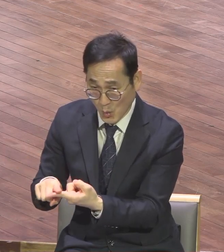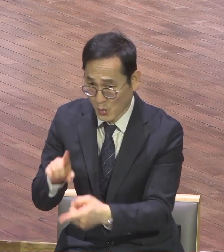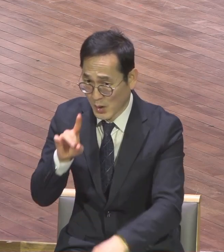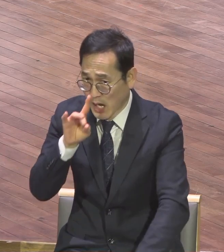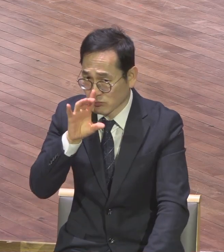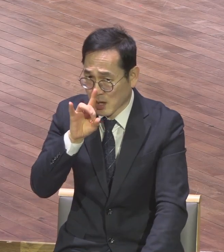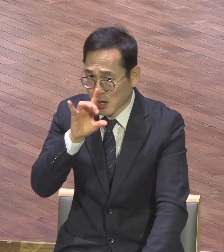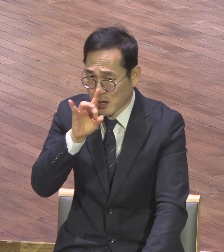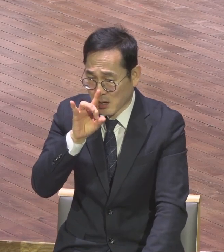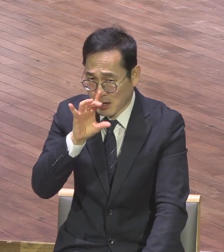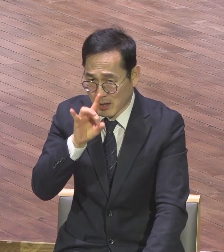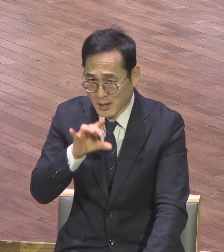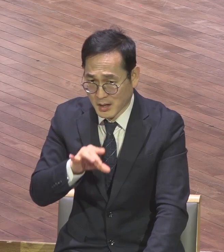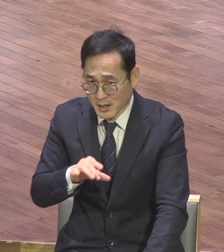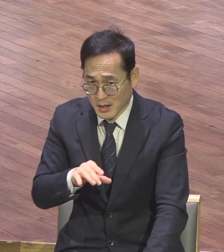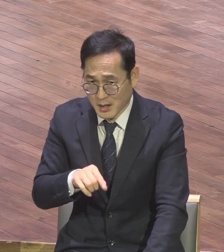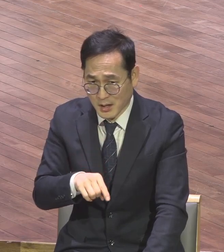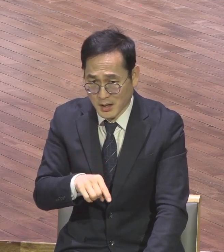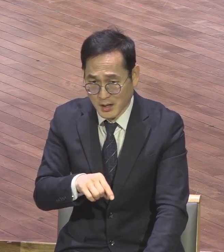매여 있을 뿐이 아니다.